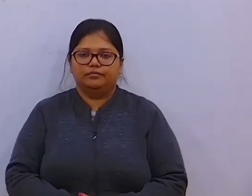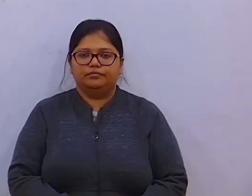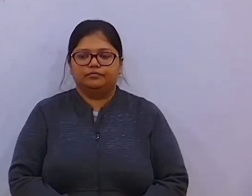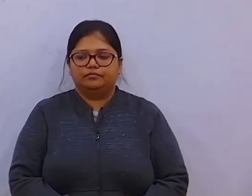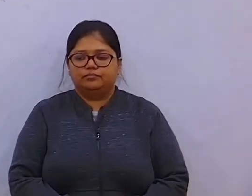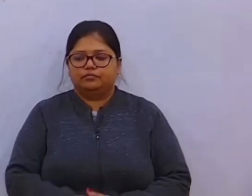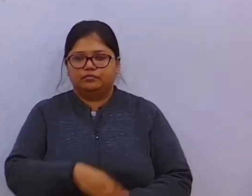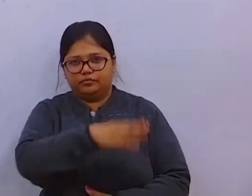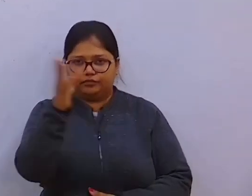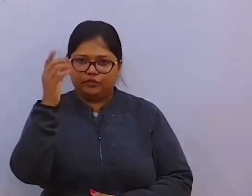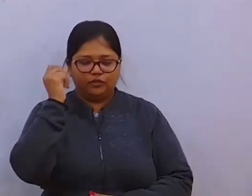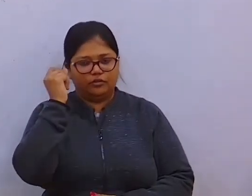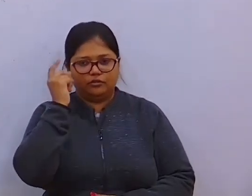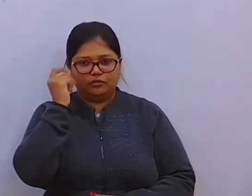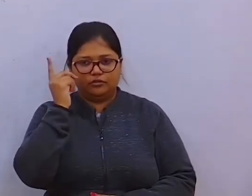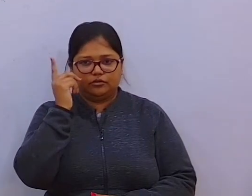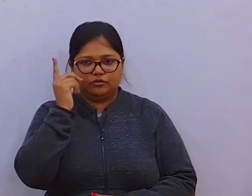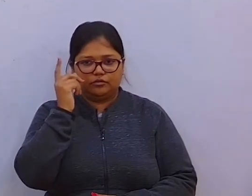अच्छे से आया?